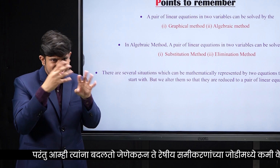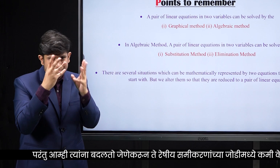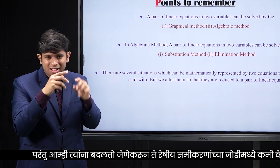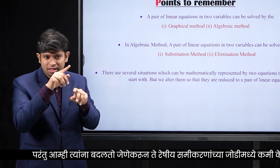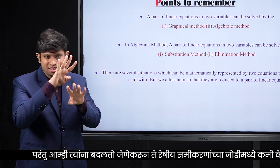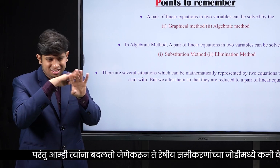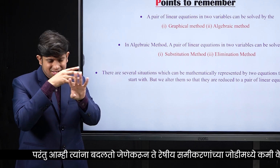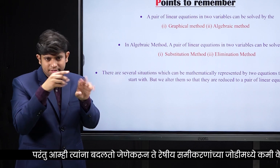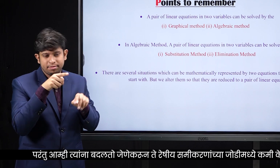जातील.